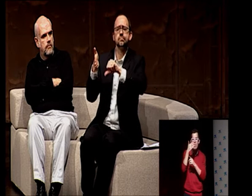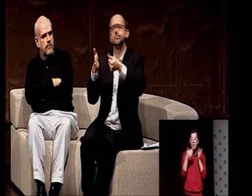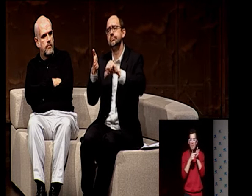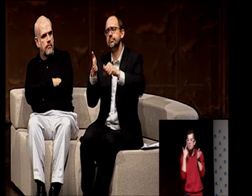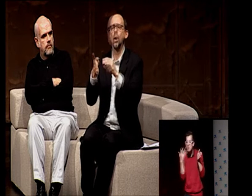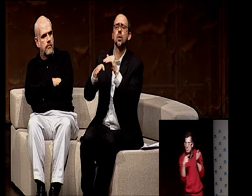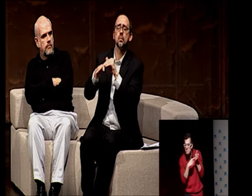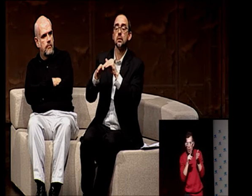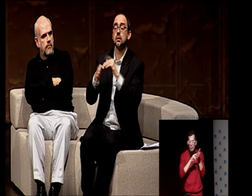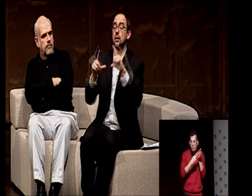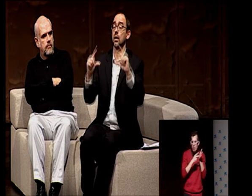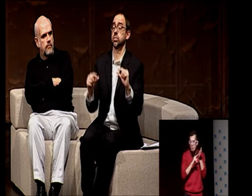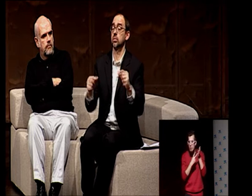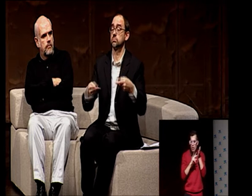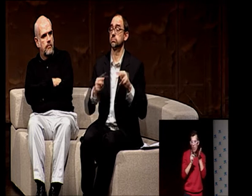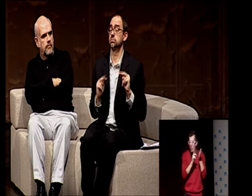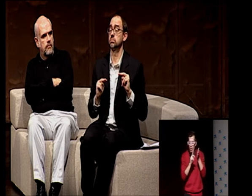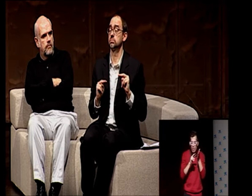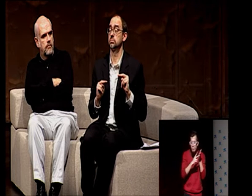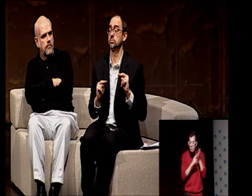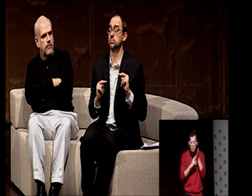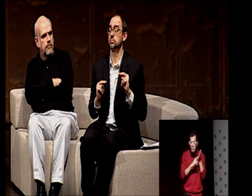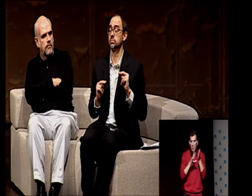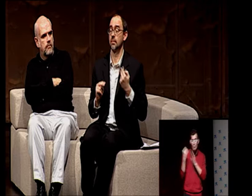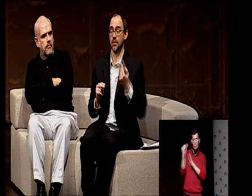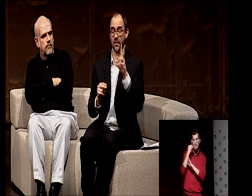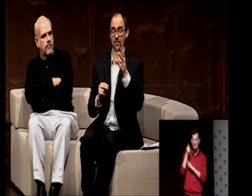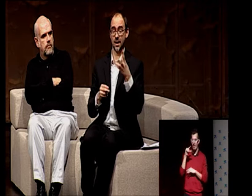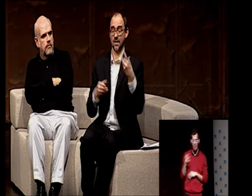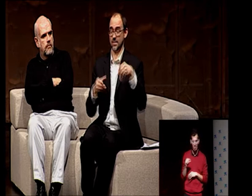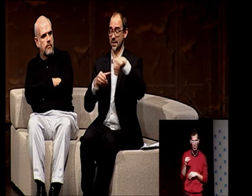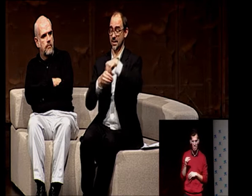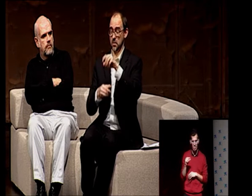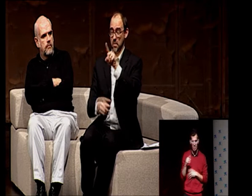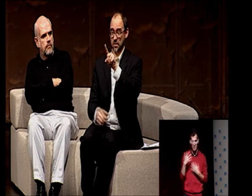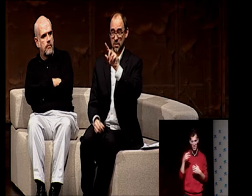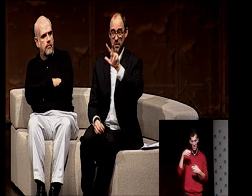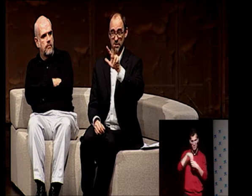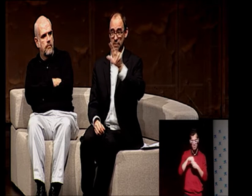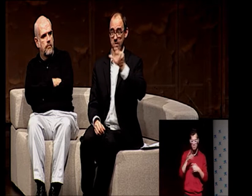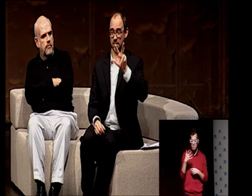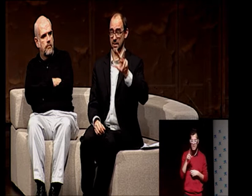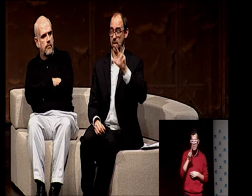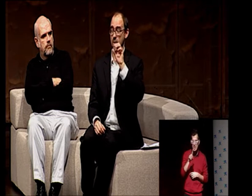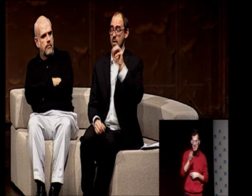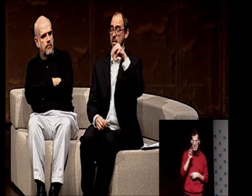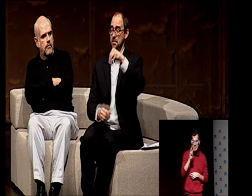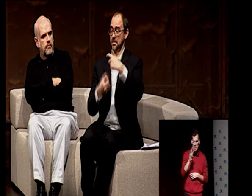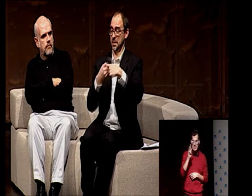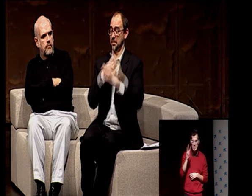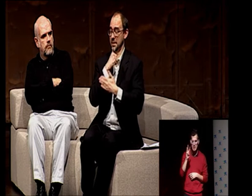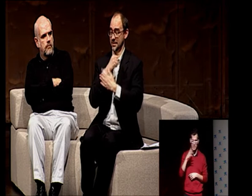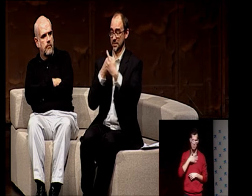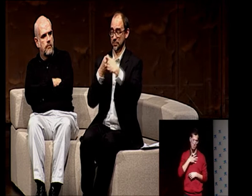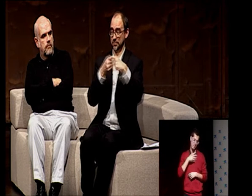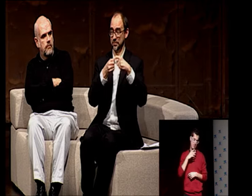en en Suecia se intenta eh derim mir que en qué forma podía considerar esta bandera